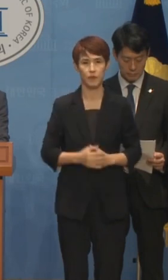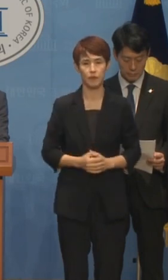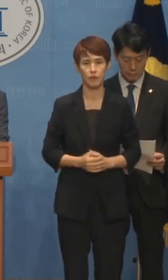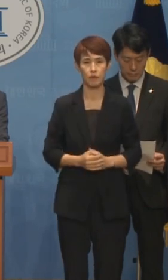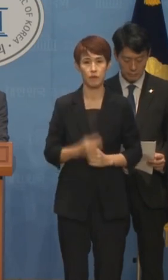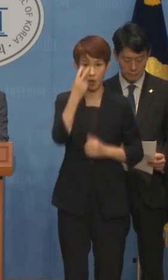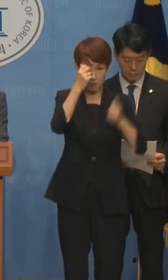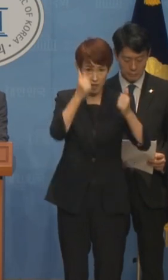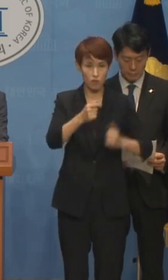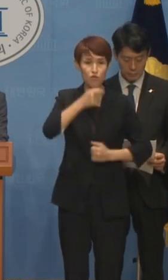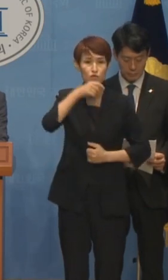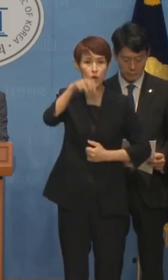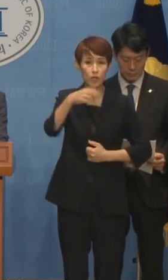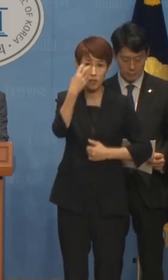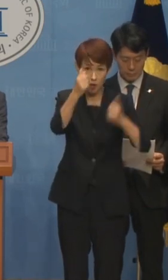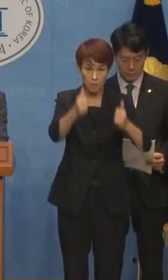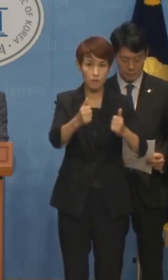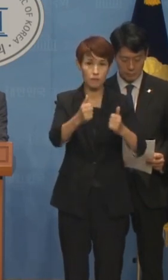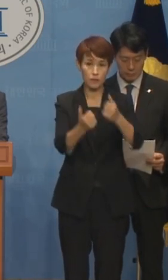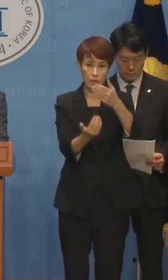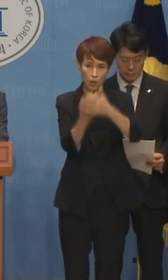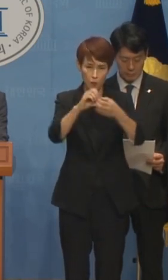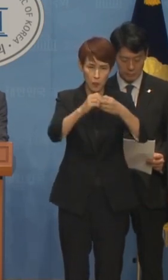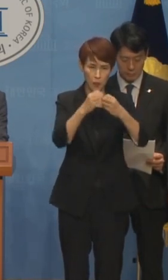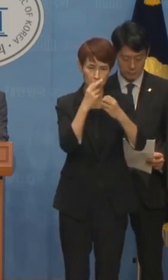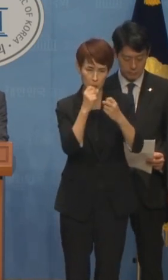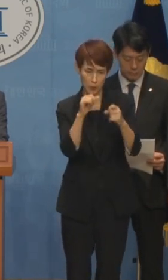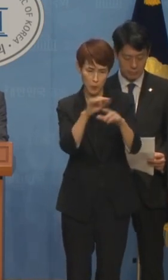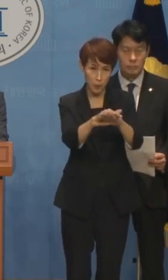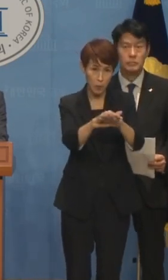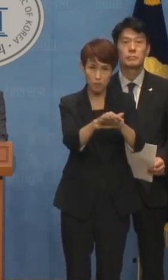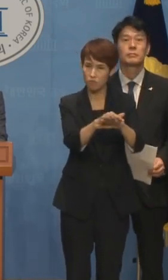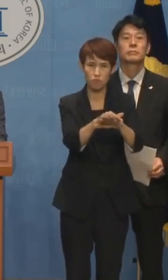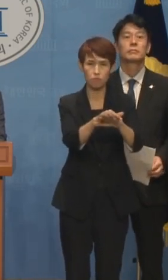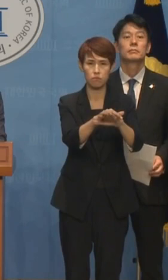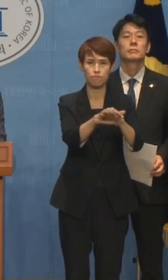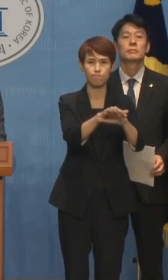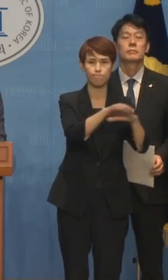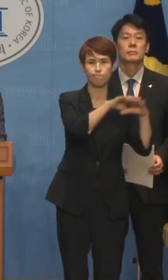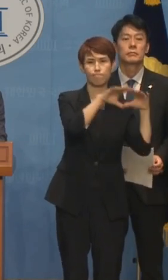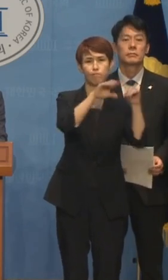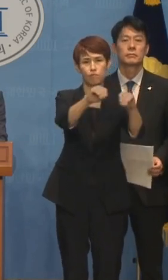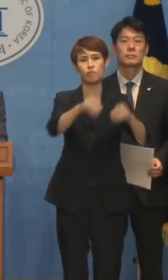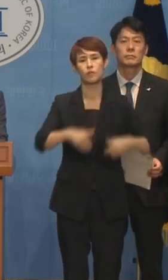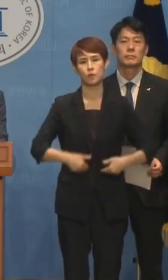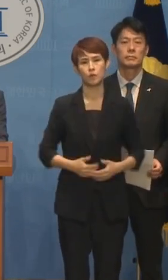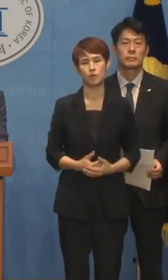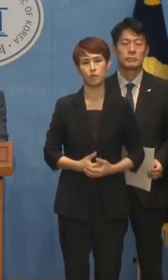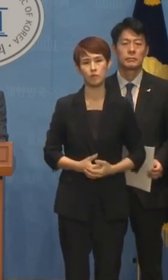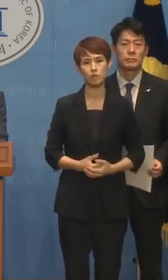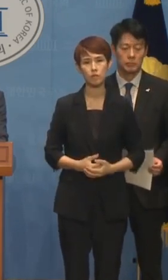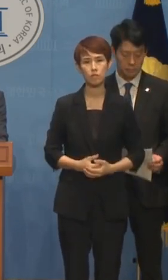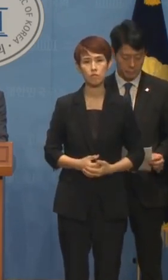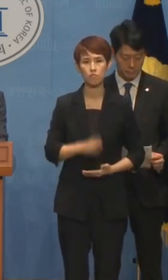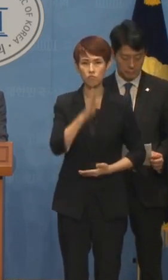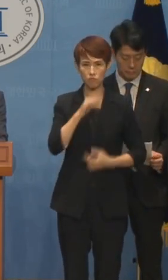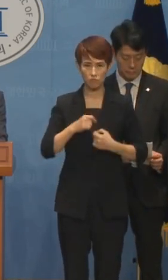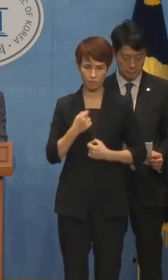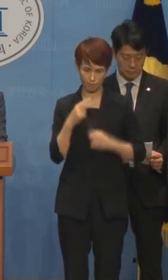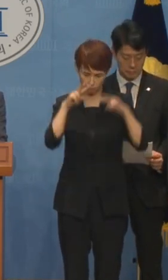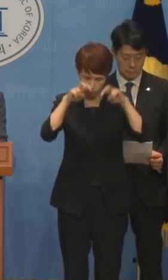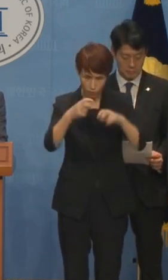검찰은 수원지검 사건 조작 의혹 은폐 시도를 즉각 중단해야 합니다. 진상